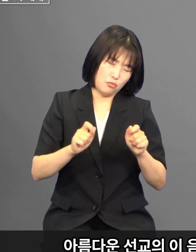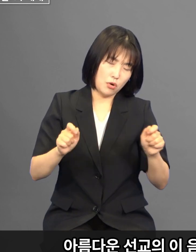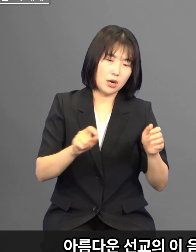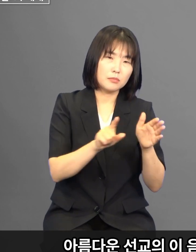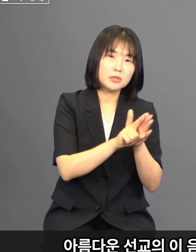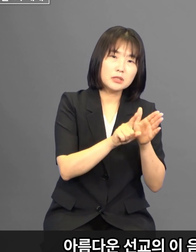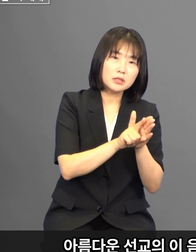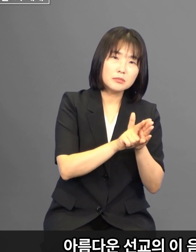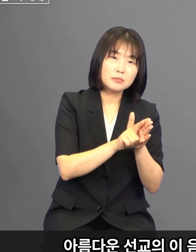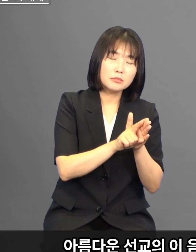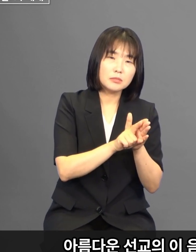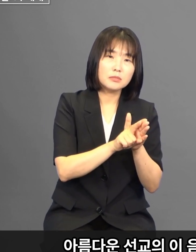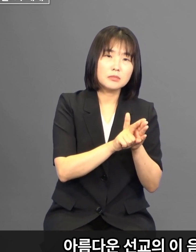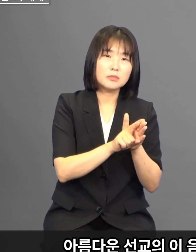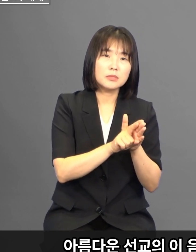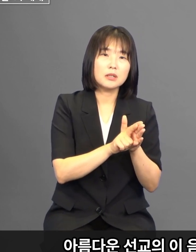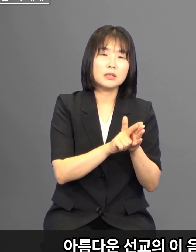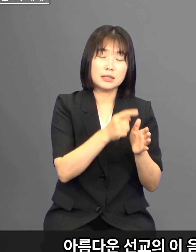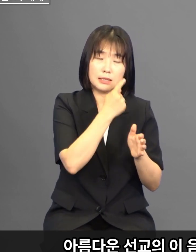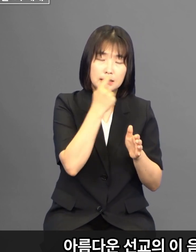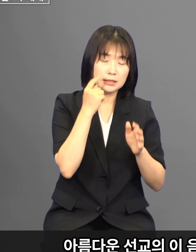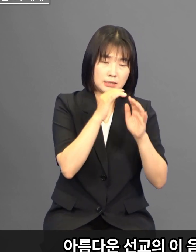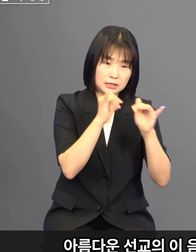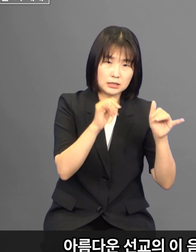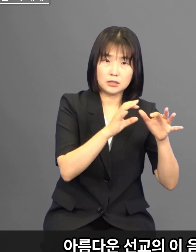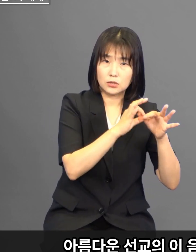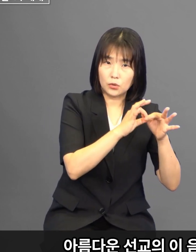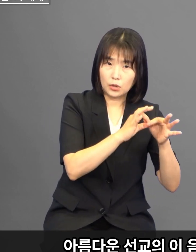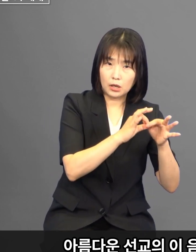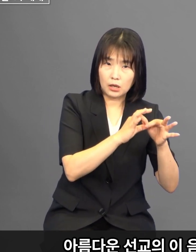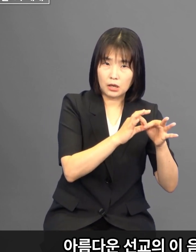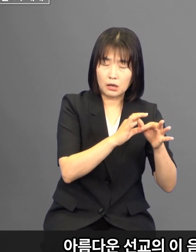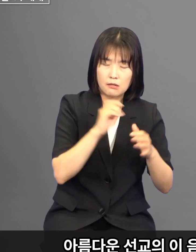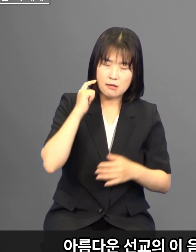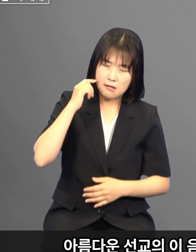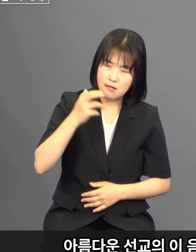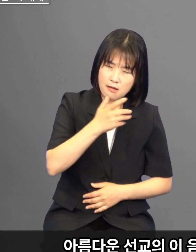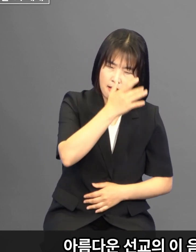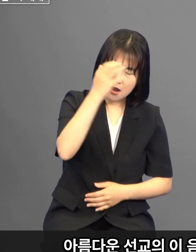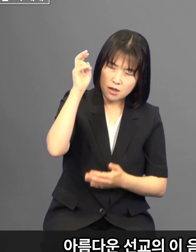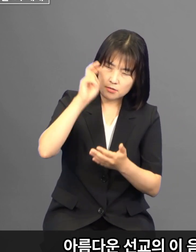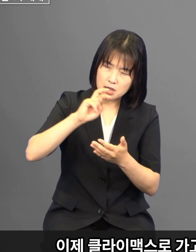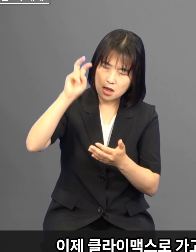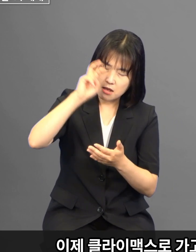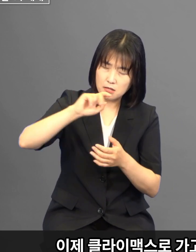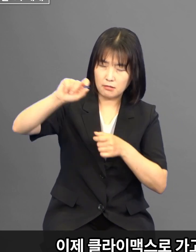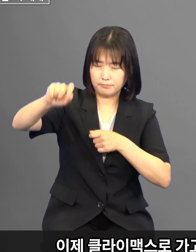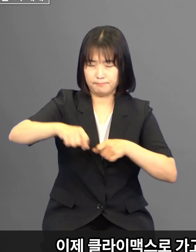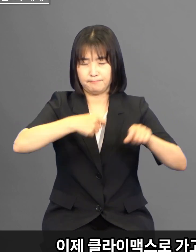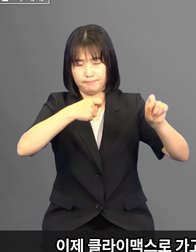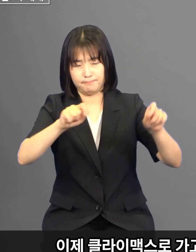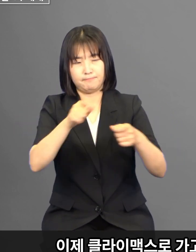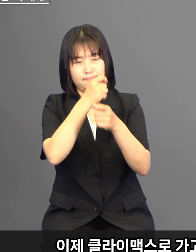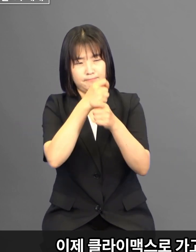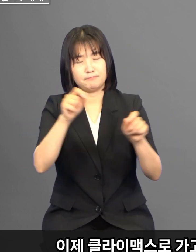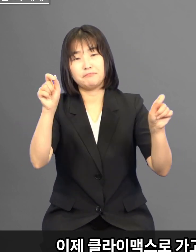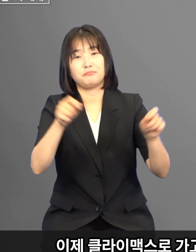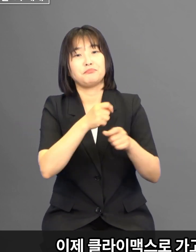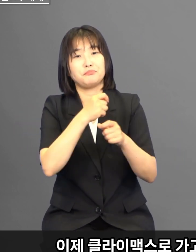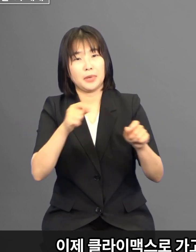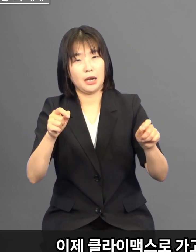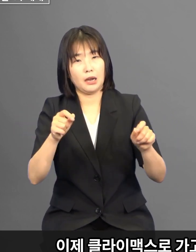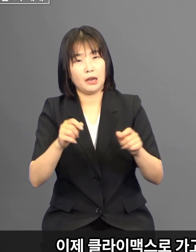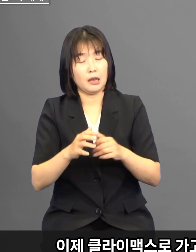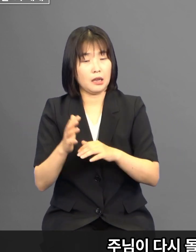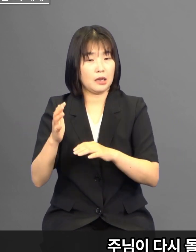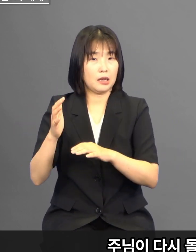통하여서 아름다운 선교의 이 음악을, 찬양을 쫙 연주해 오셨어요. 이제 클라이맥스로 가고 있습니다.